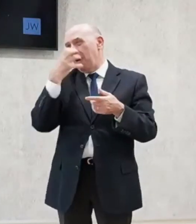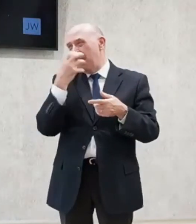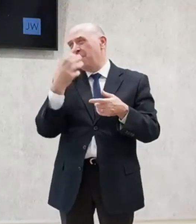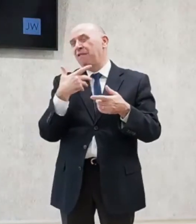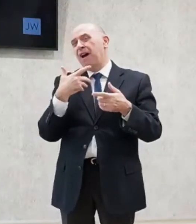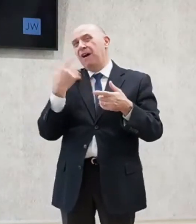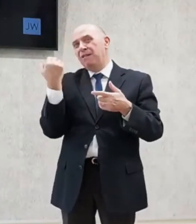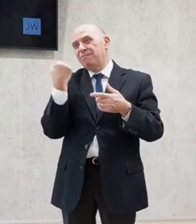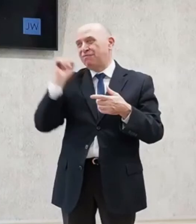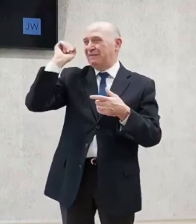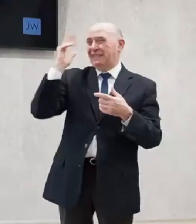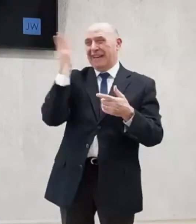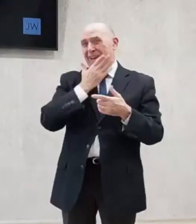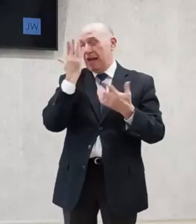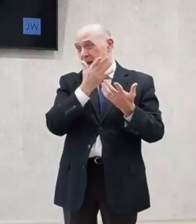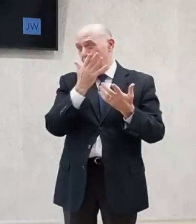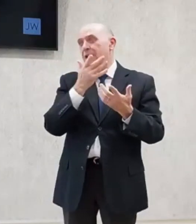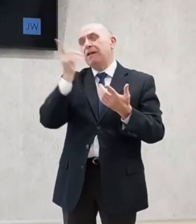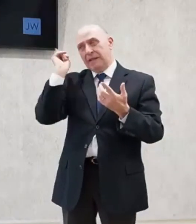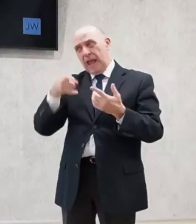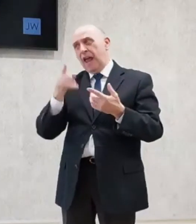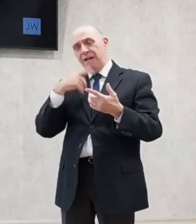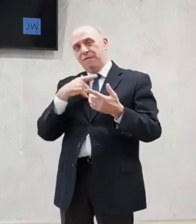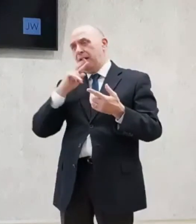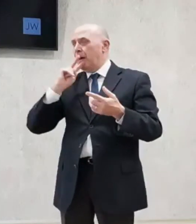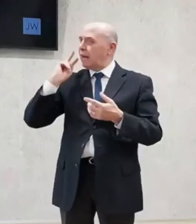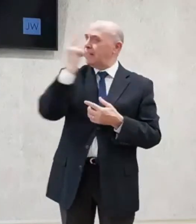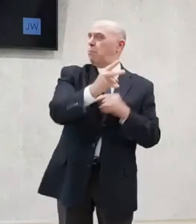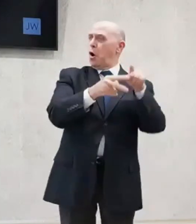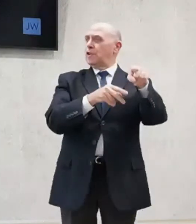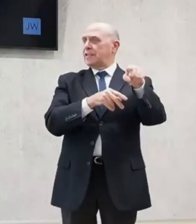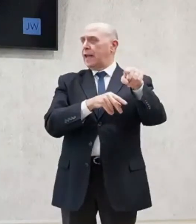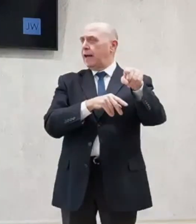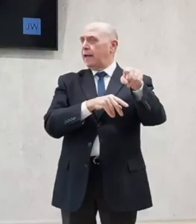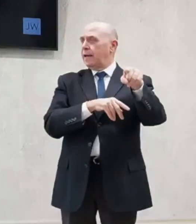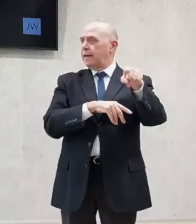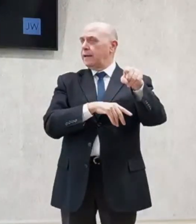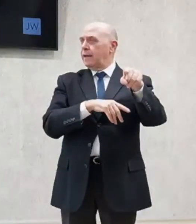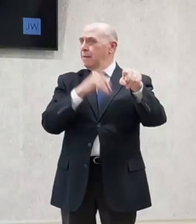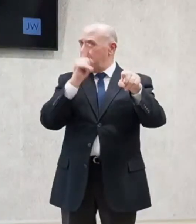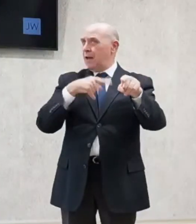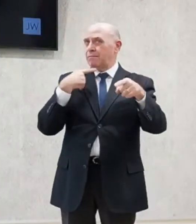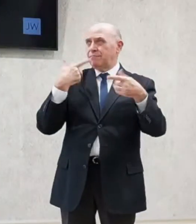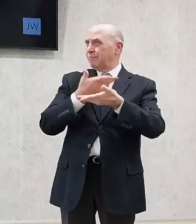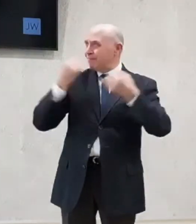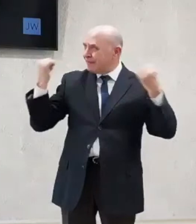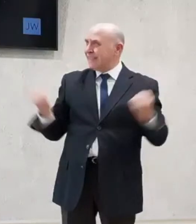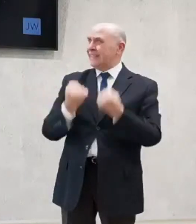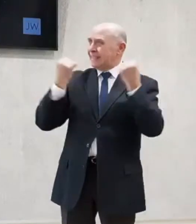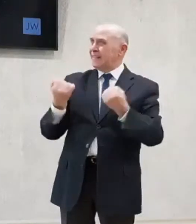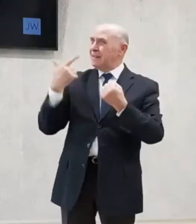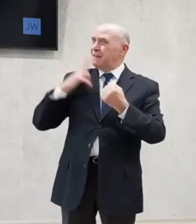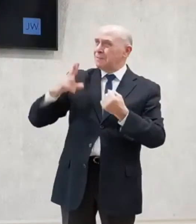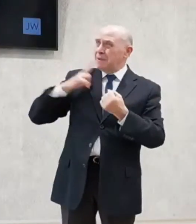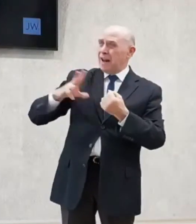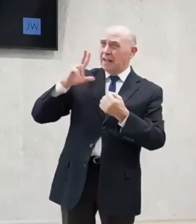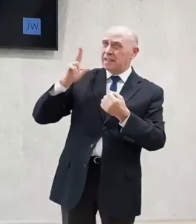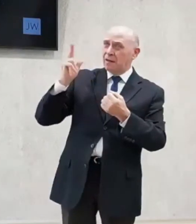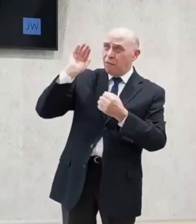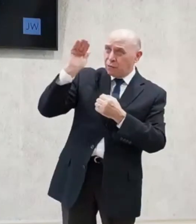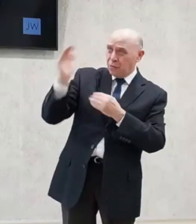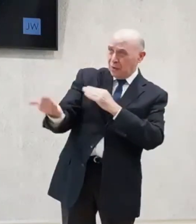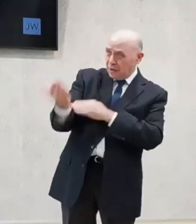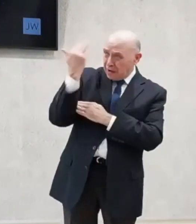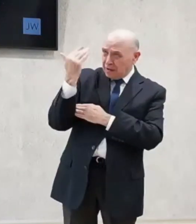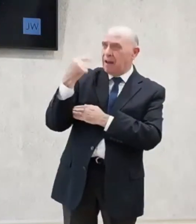la speranza della Resurrezione è un motivo in più per conoscere e fare la volontà di Dio così facendo Potremmo avere